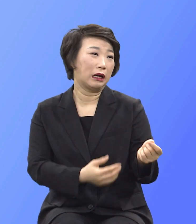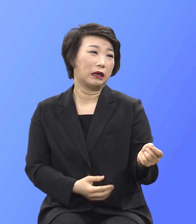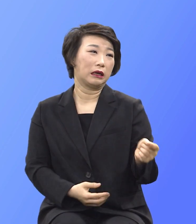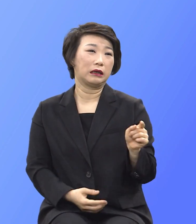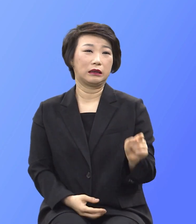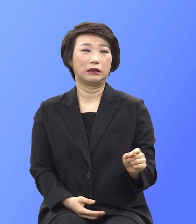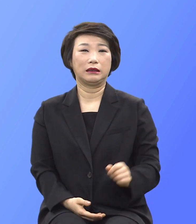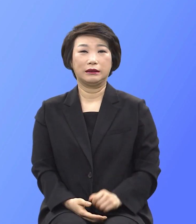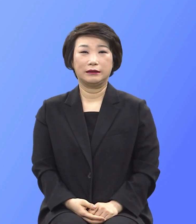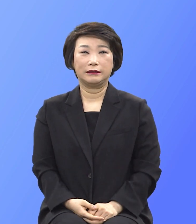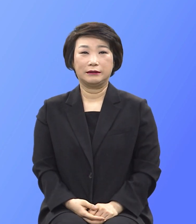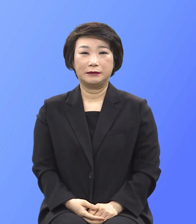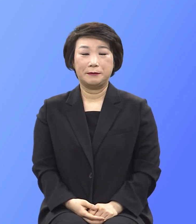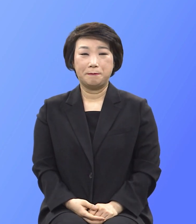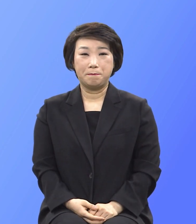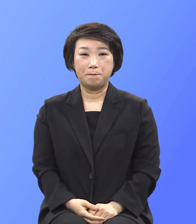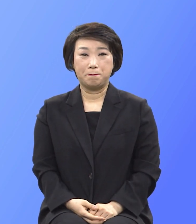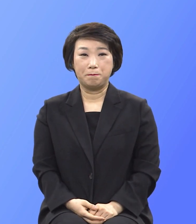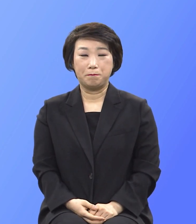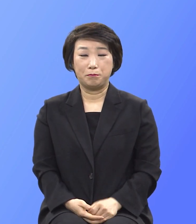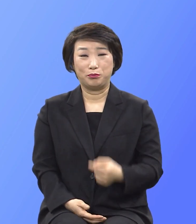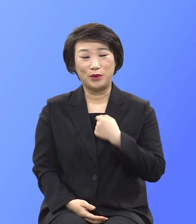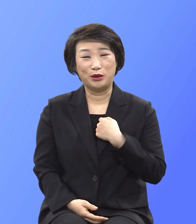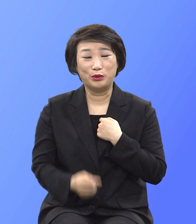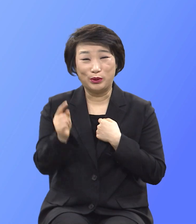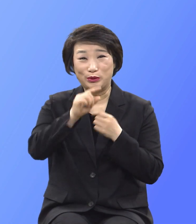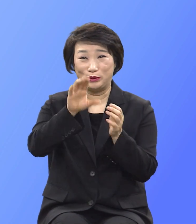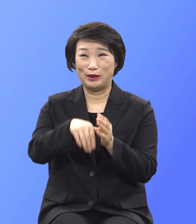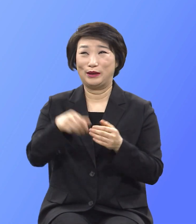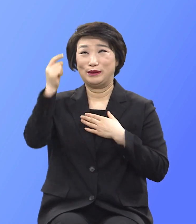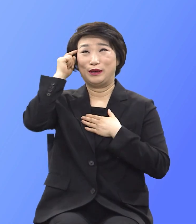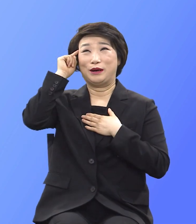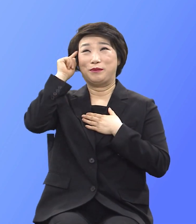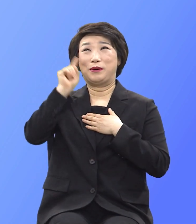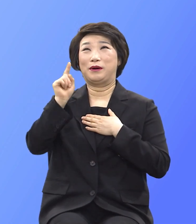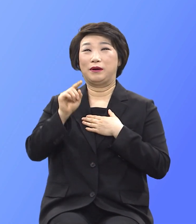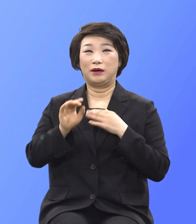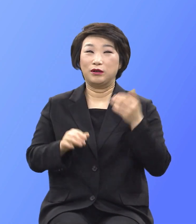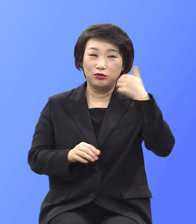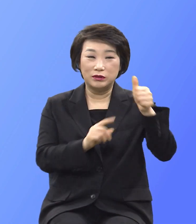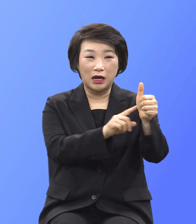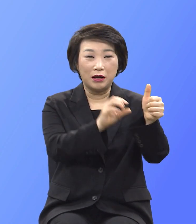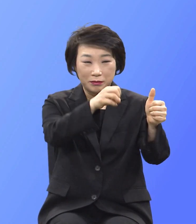않느냐 그 말입니다. 저도 어떤 때는 그래요. 야, 윤 목사